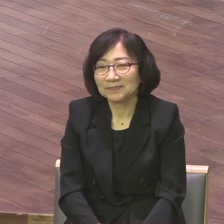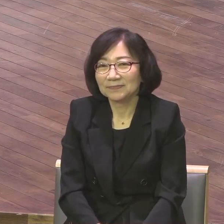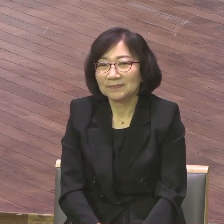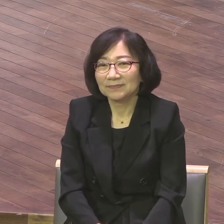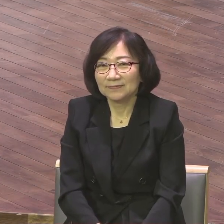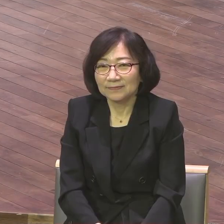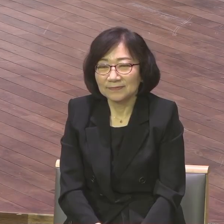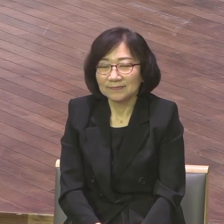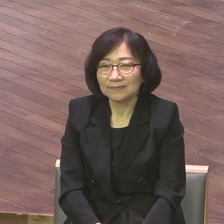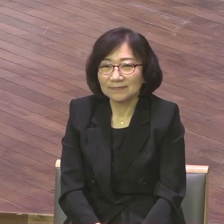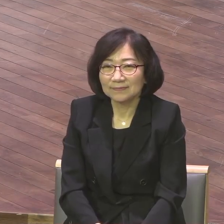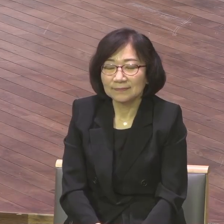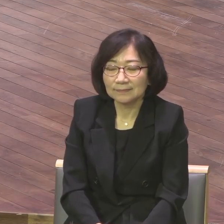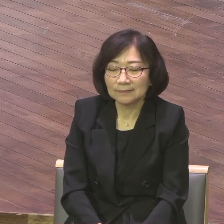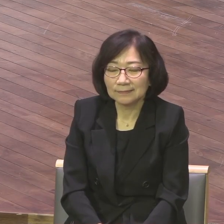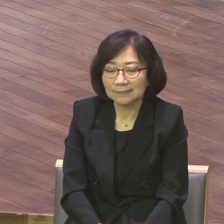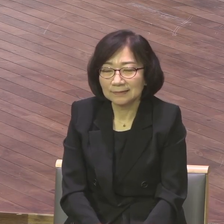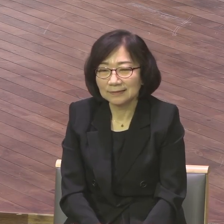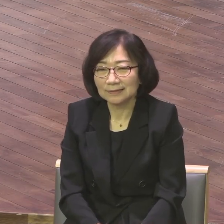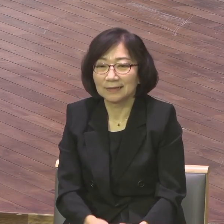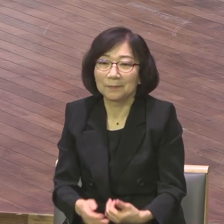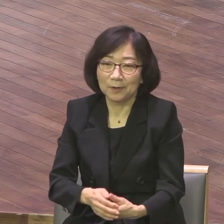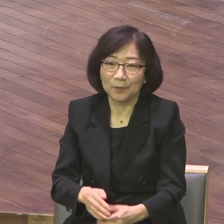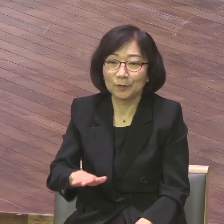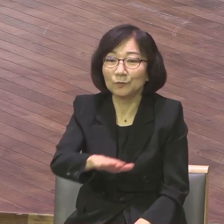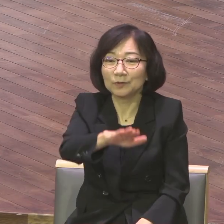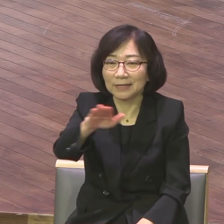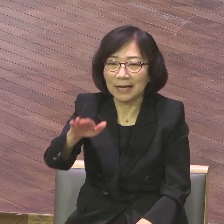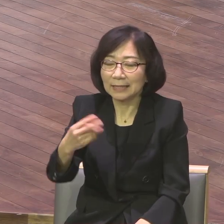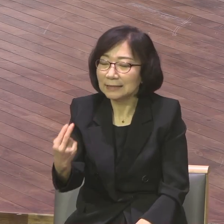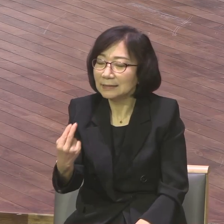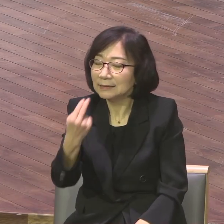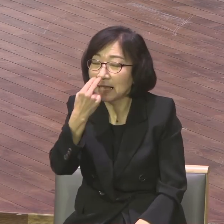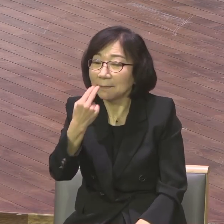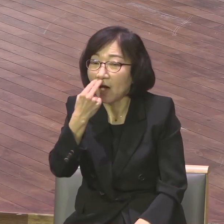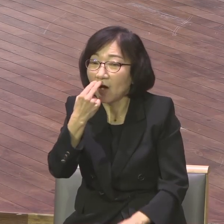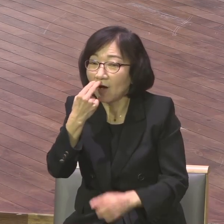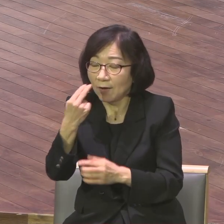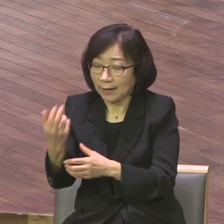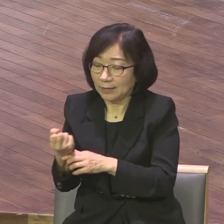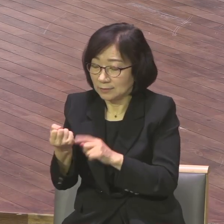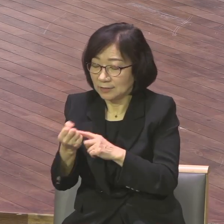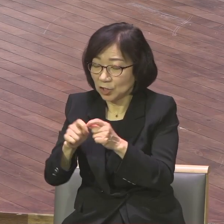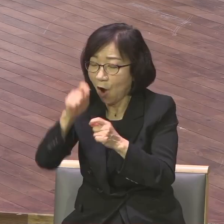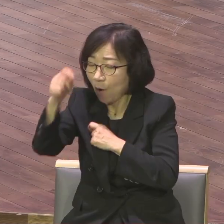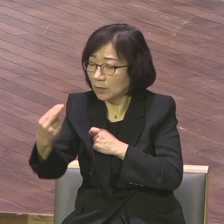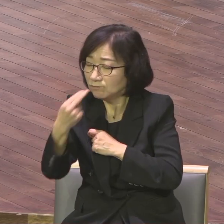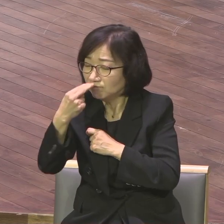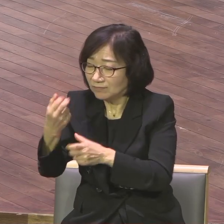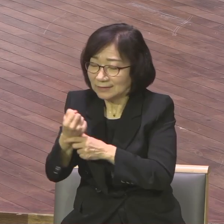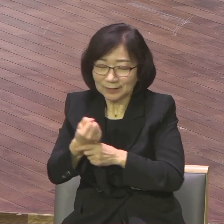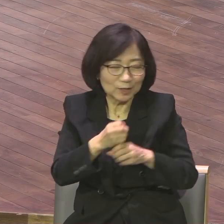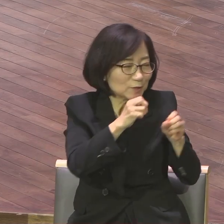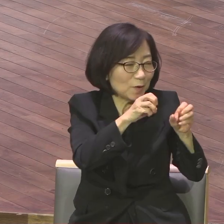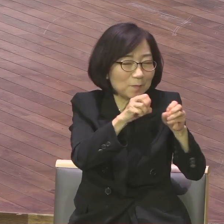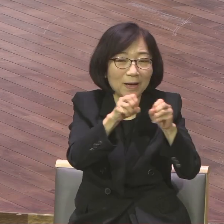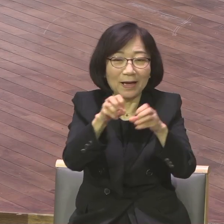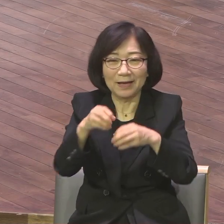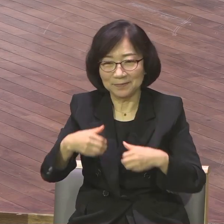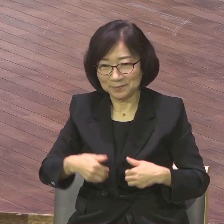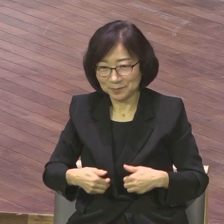삶을 생명의 전파자로 사명을 감당해야 되겠다. 다른 염려하지 마세요.